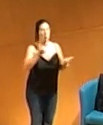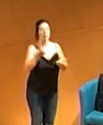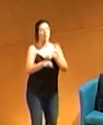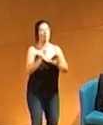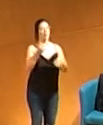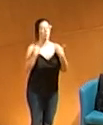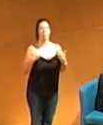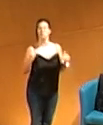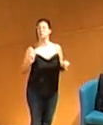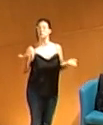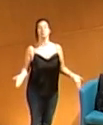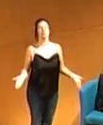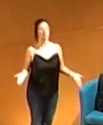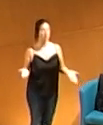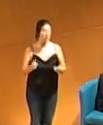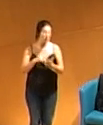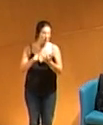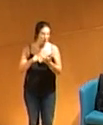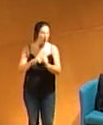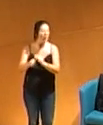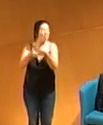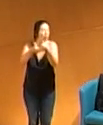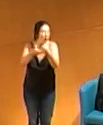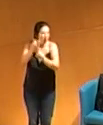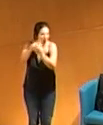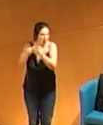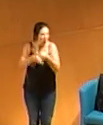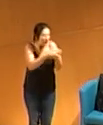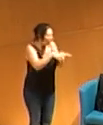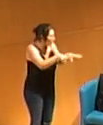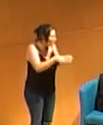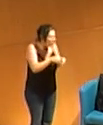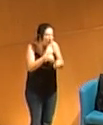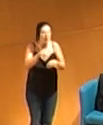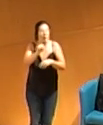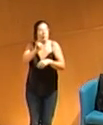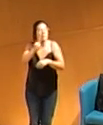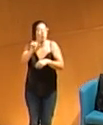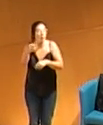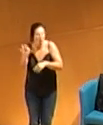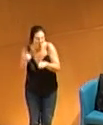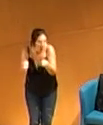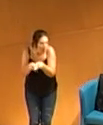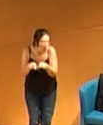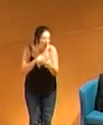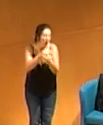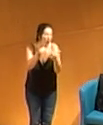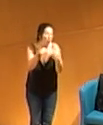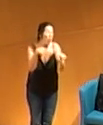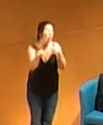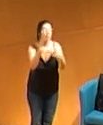arrive, et puis le répit. Mais la société inclusive, si on ne comprend pas ce que